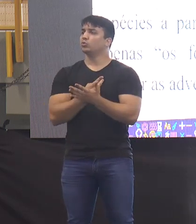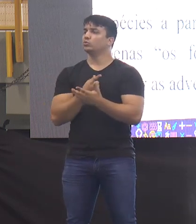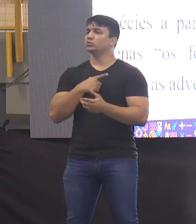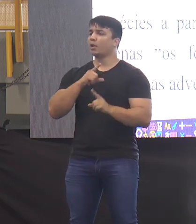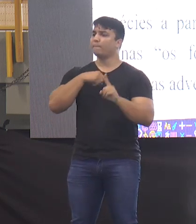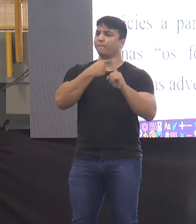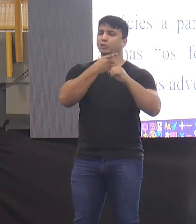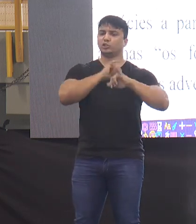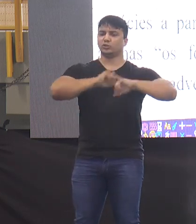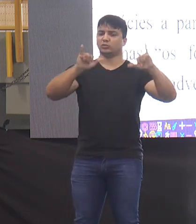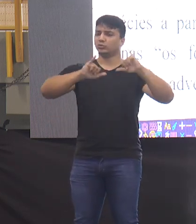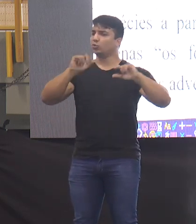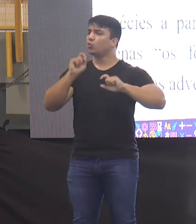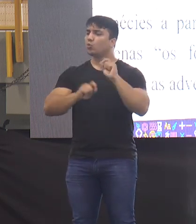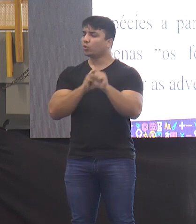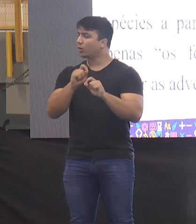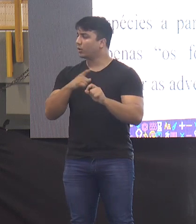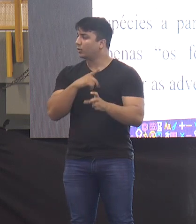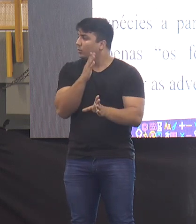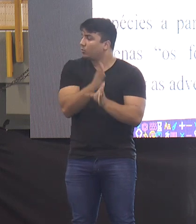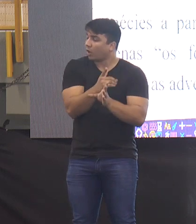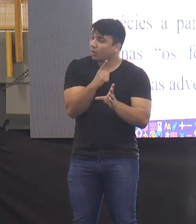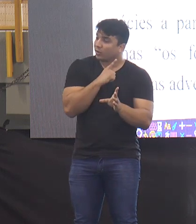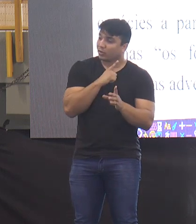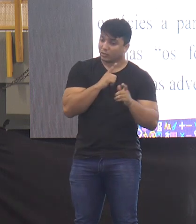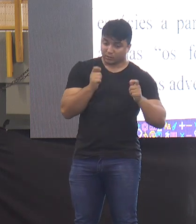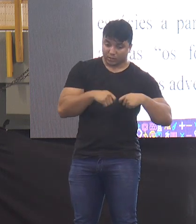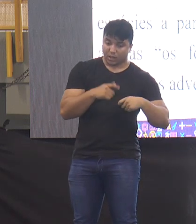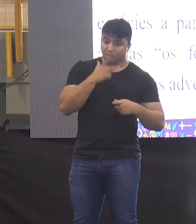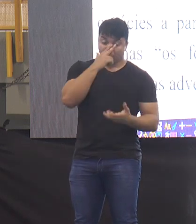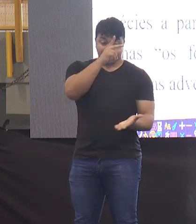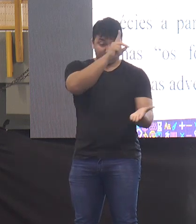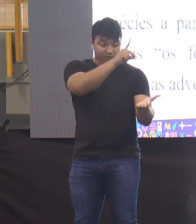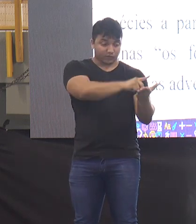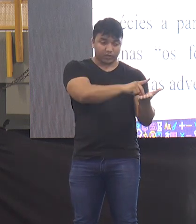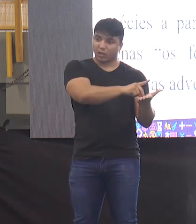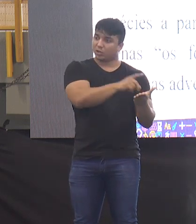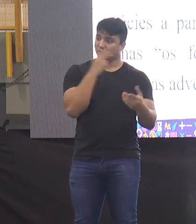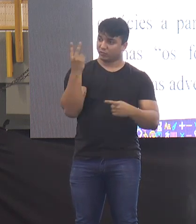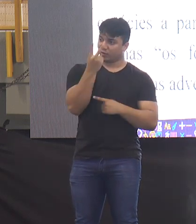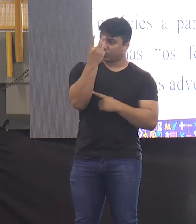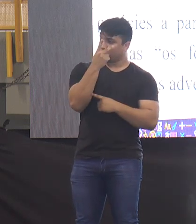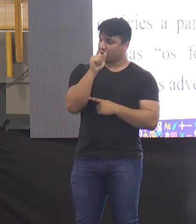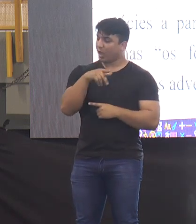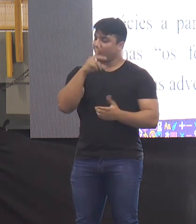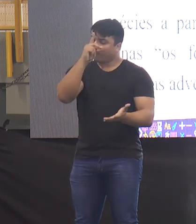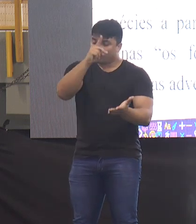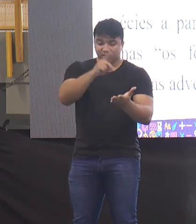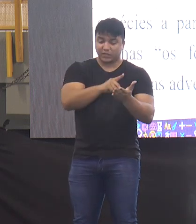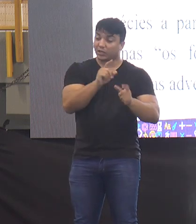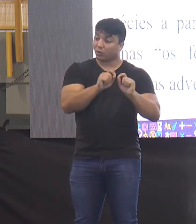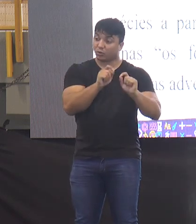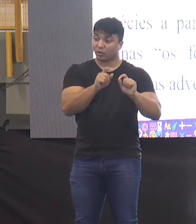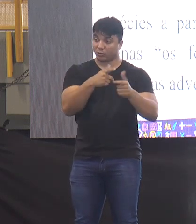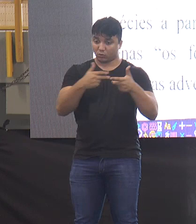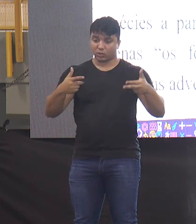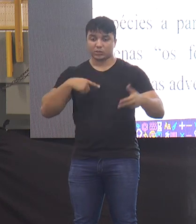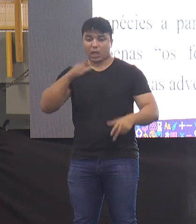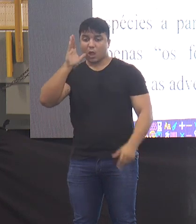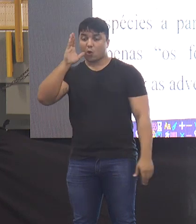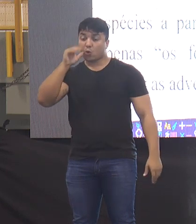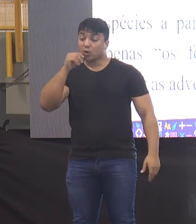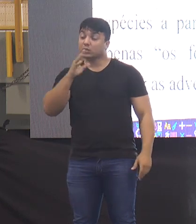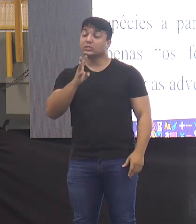pregava o positivismo? O positivismo pregava que só é real, válido, verdadeiro o conhecimento